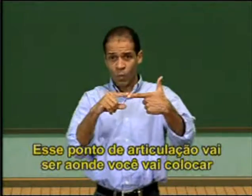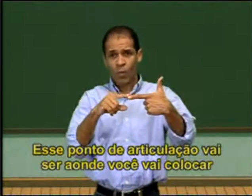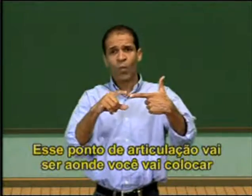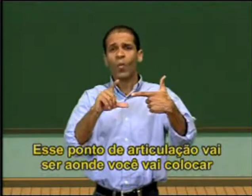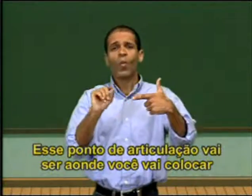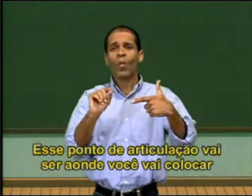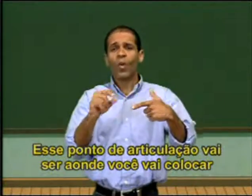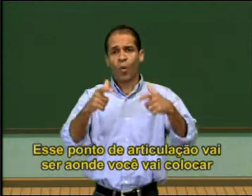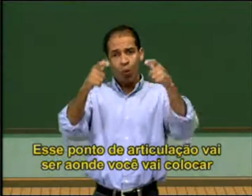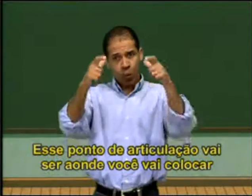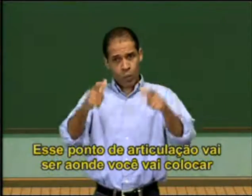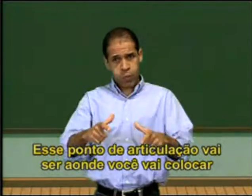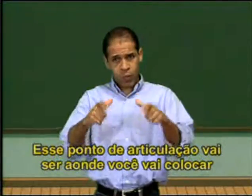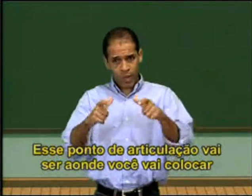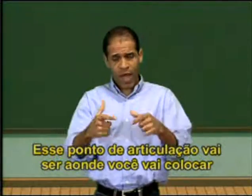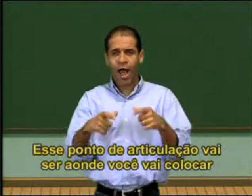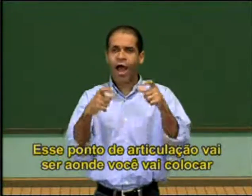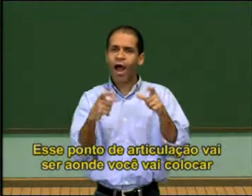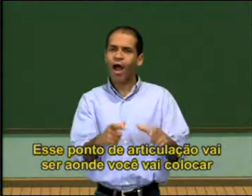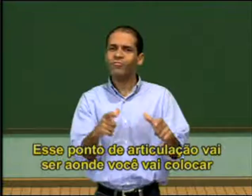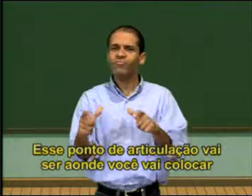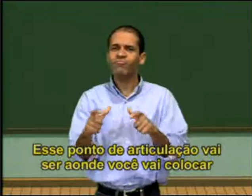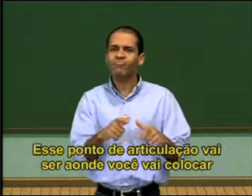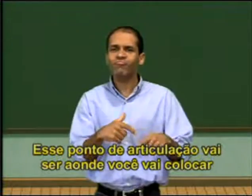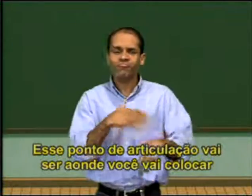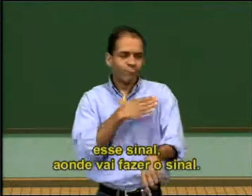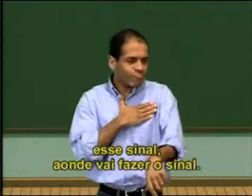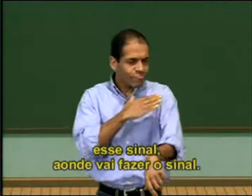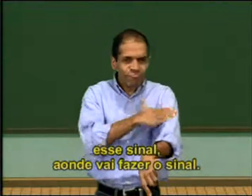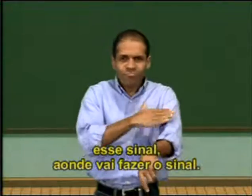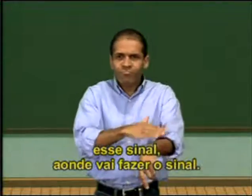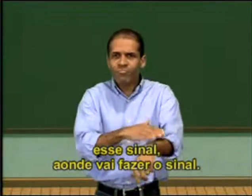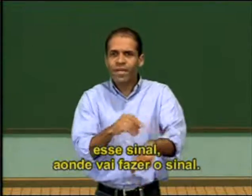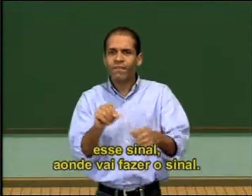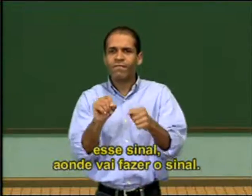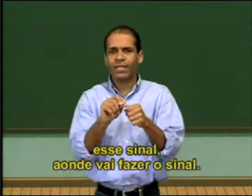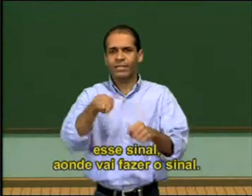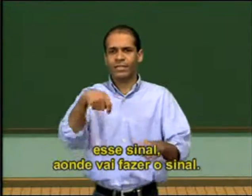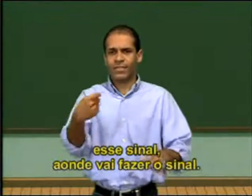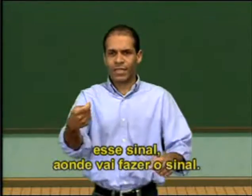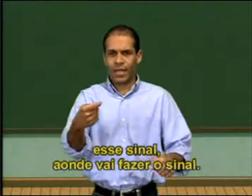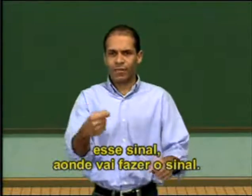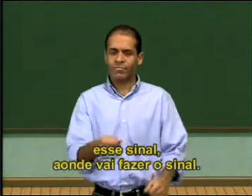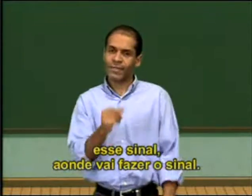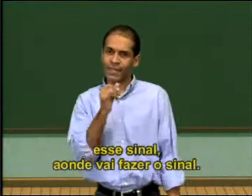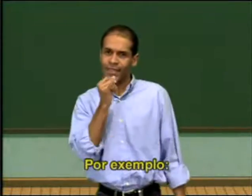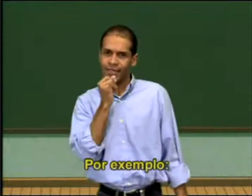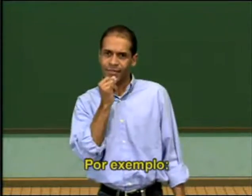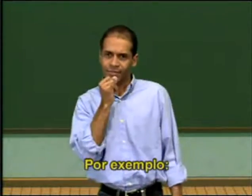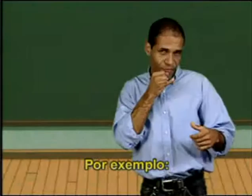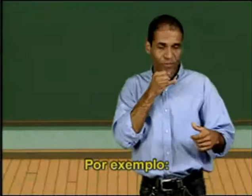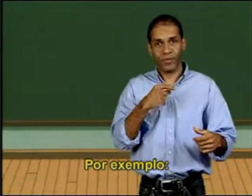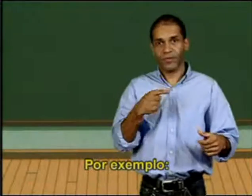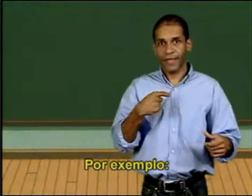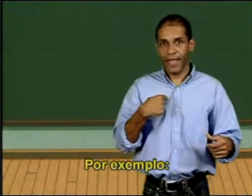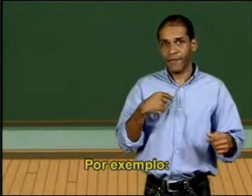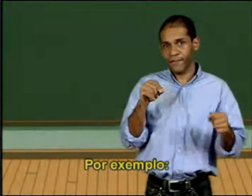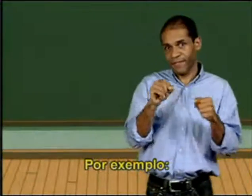Esse ponto de articulação vai ser aonde você vai colocar esse sinal, aonde vai fazer o sinal. Por exemplo,